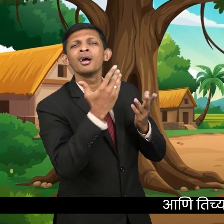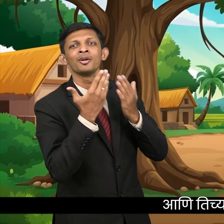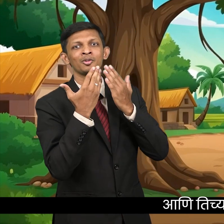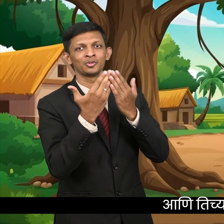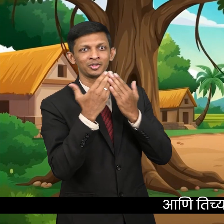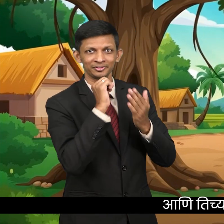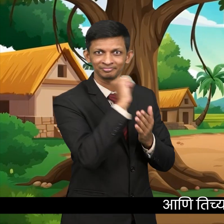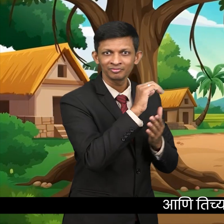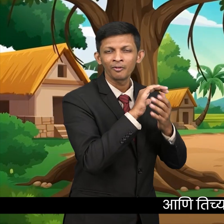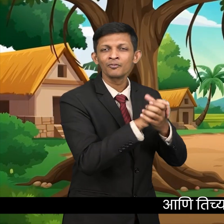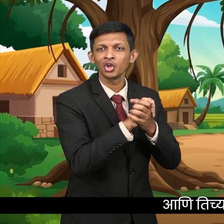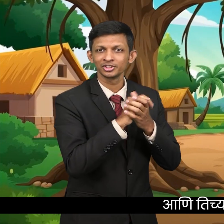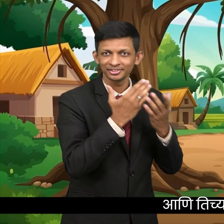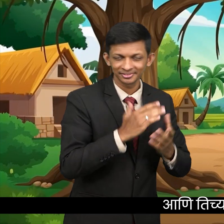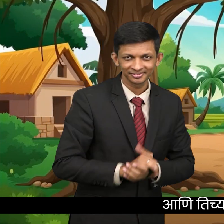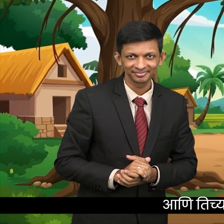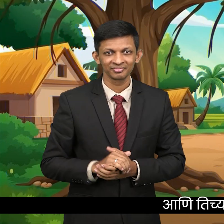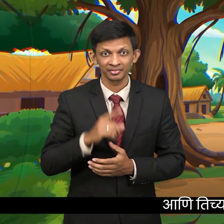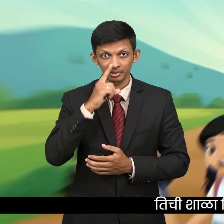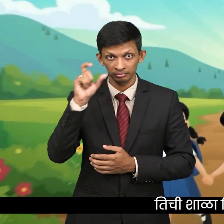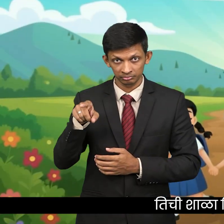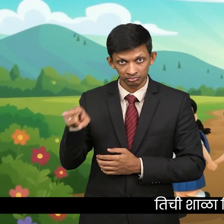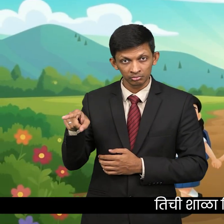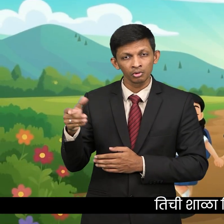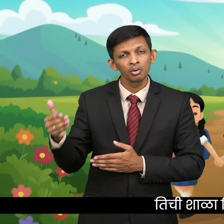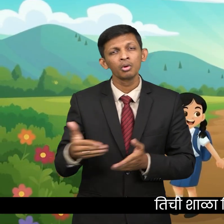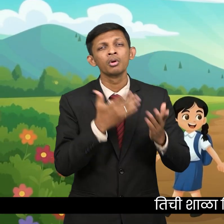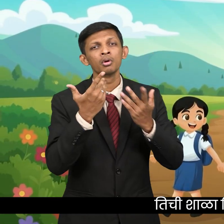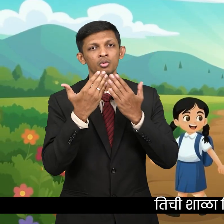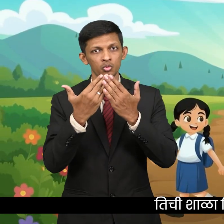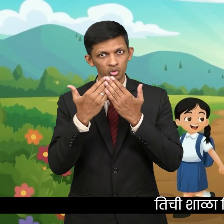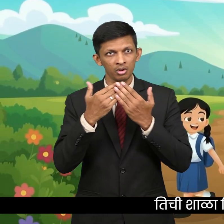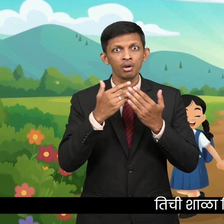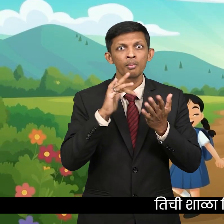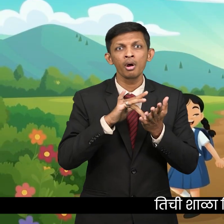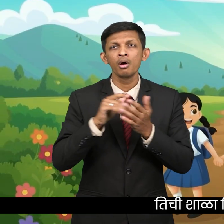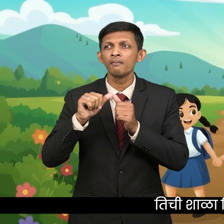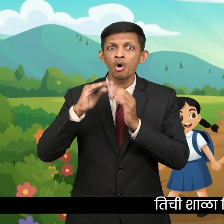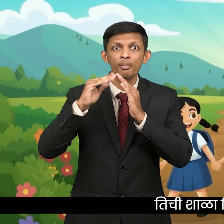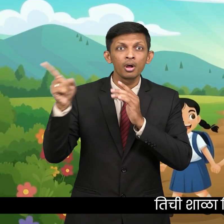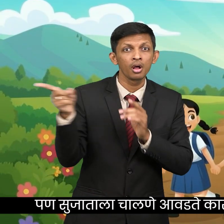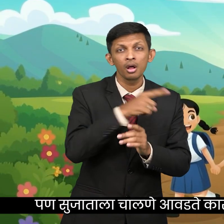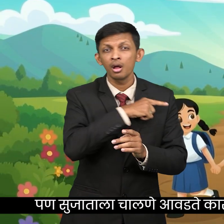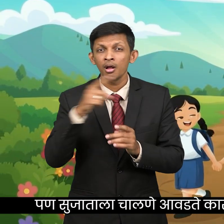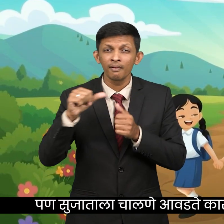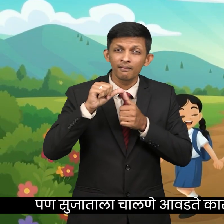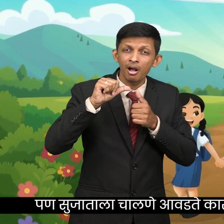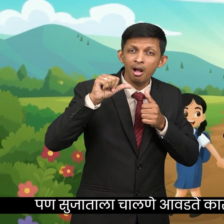मैत्रिणींसोबत शाळेत जाते. तिची शाळा तिच्या घरापासून खूप दूर आहे,